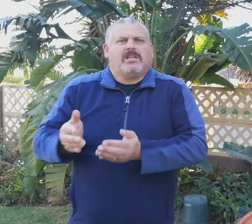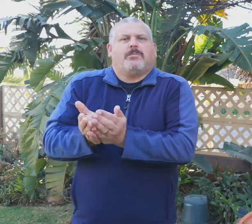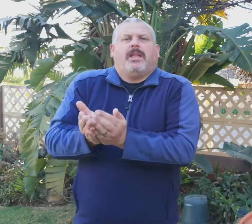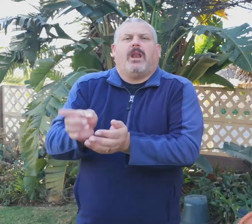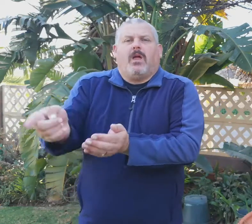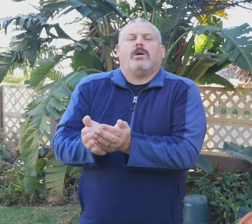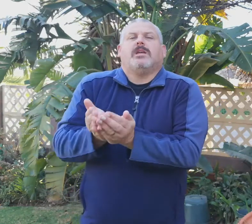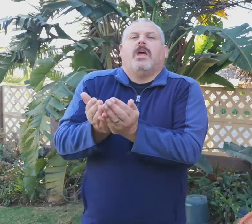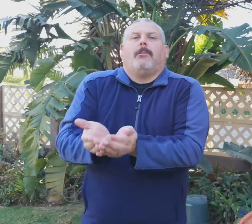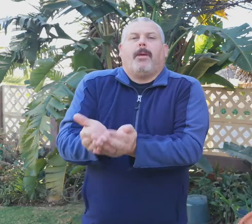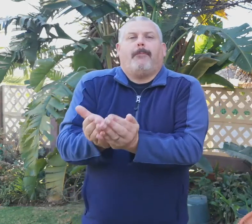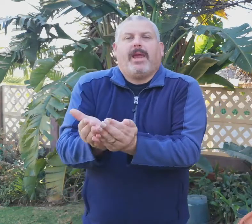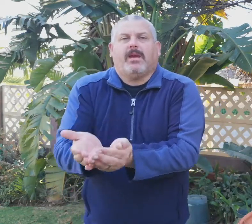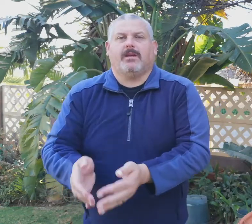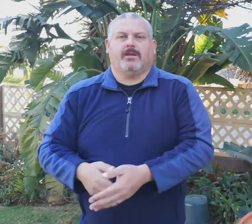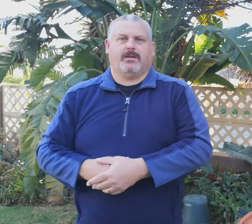was bedelaar, hij was een beggar.